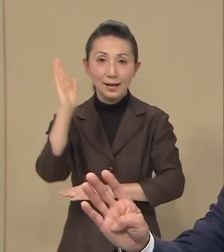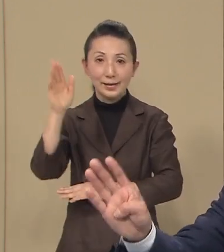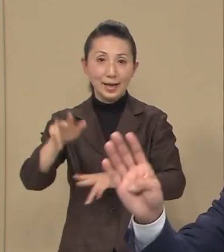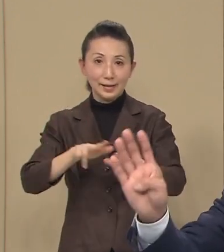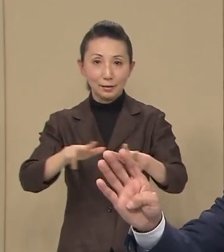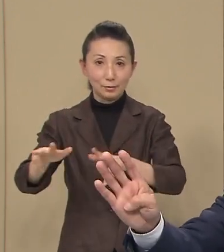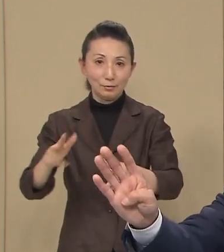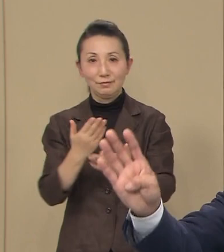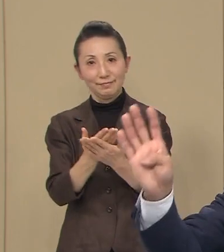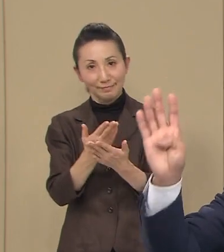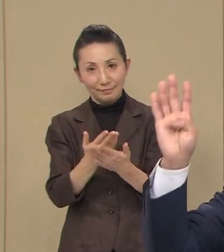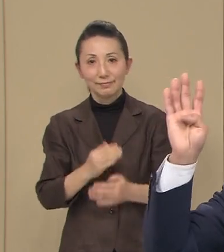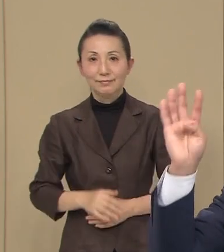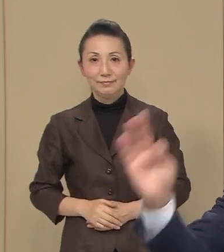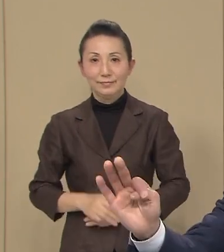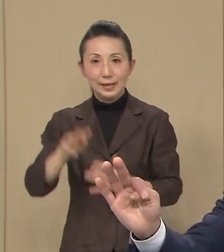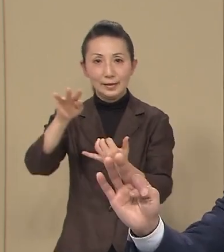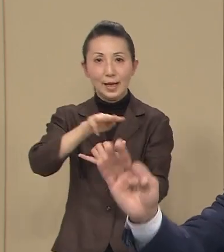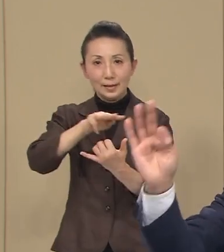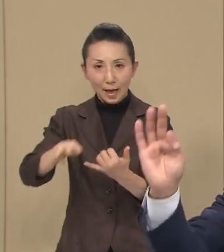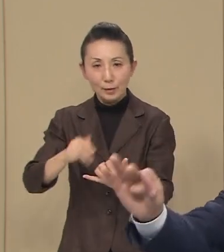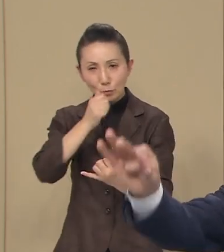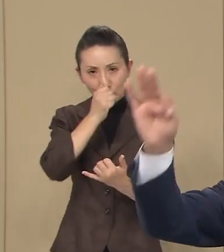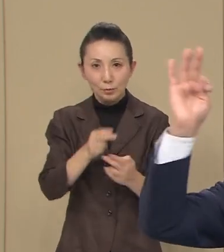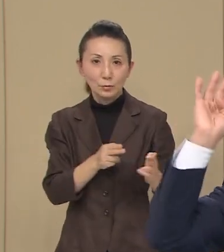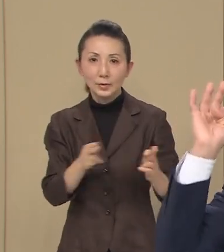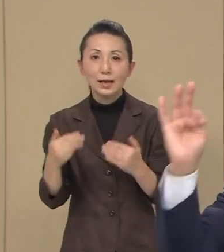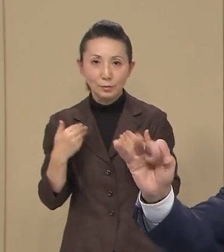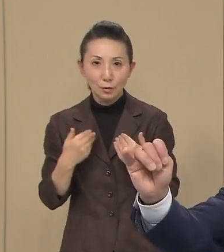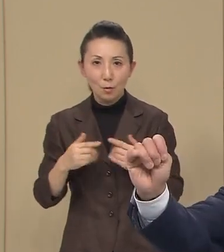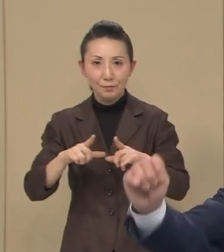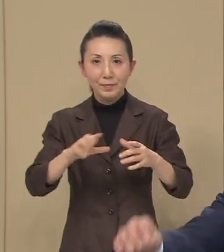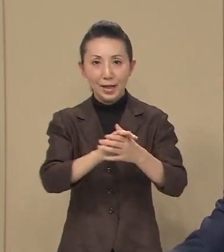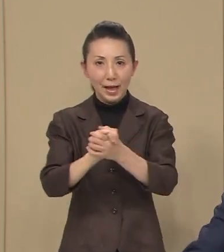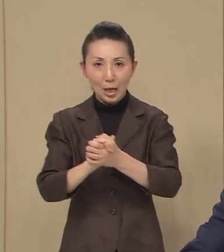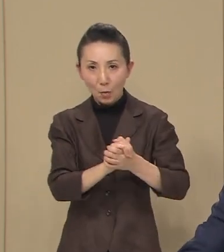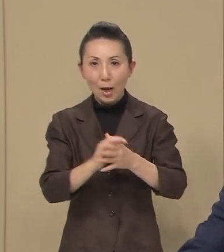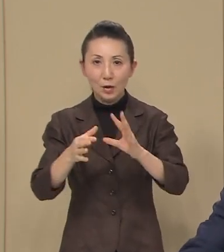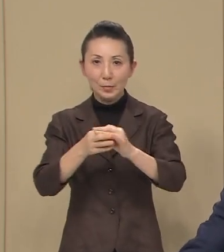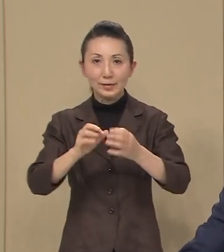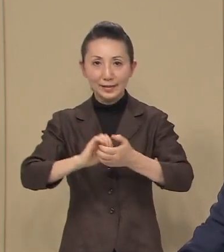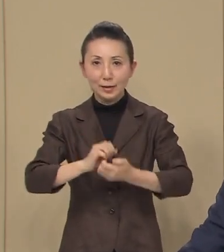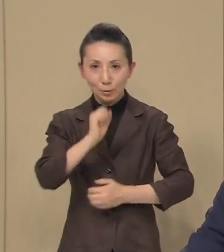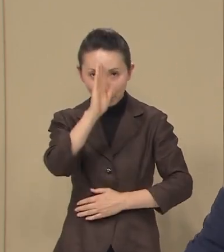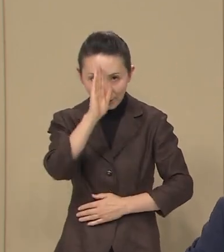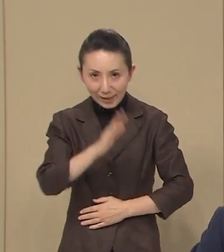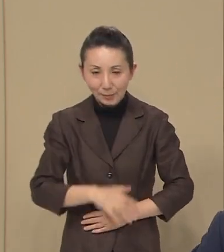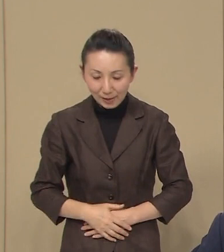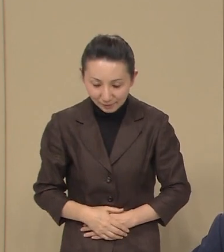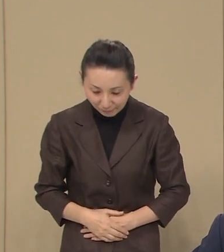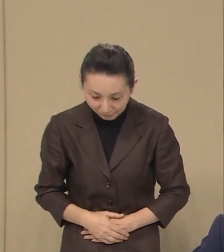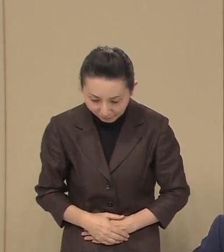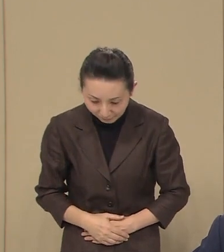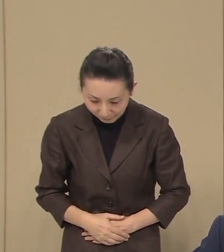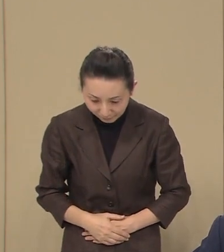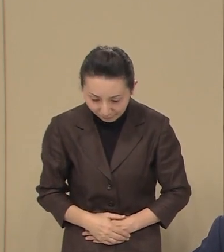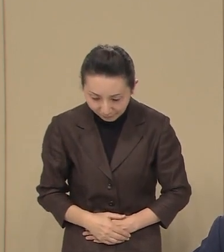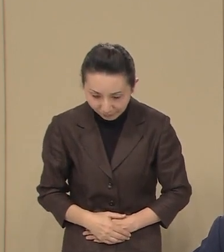くださいそして災害に備えてくださいそして平和オリンピック是非よろしくお願いし